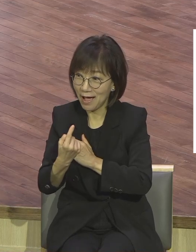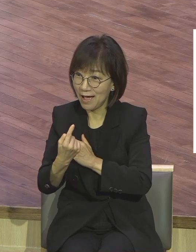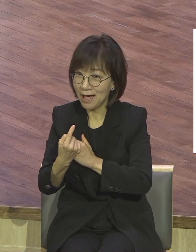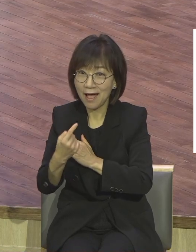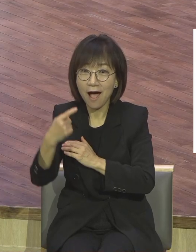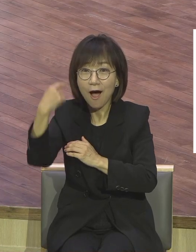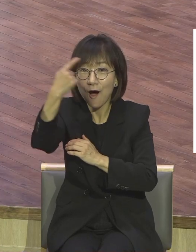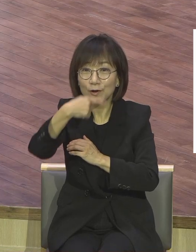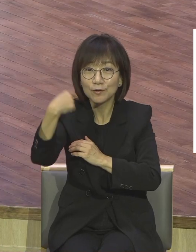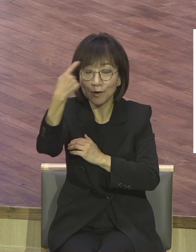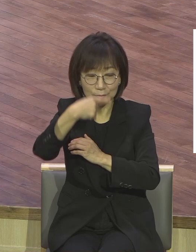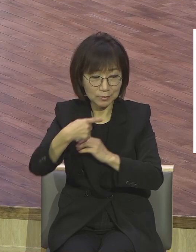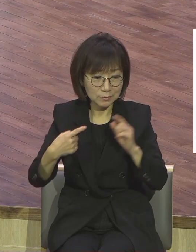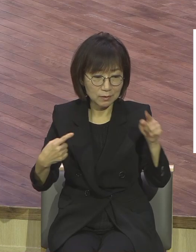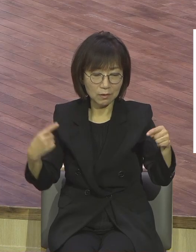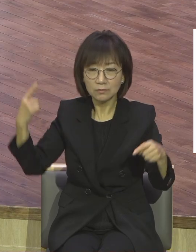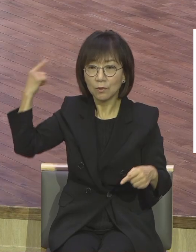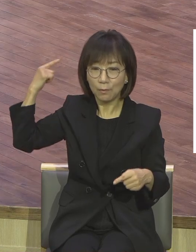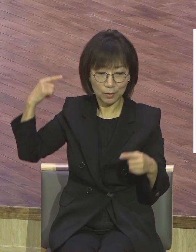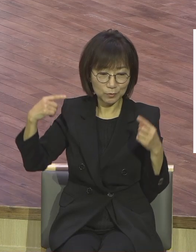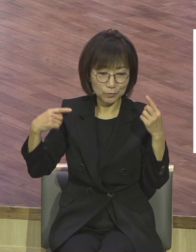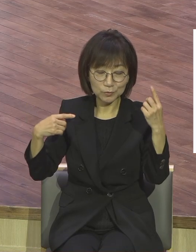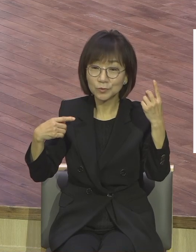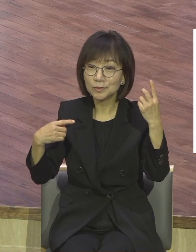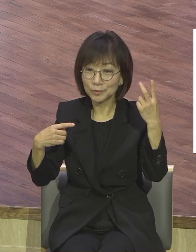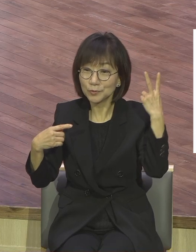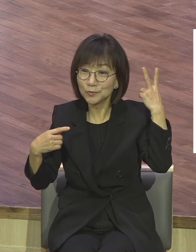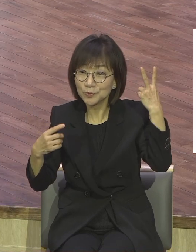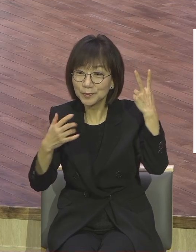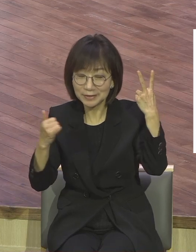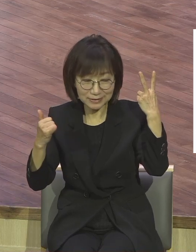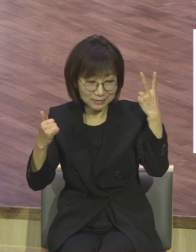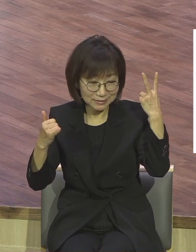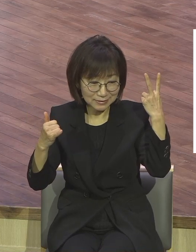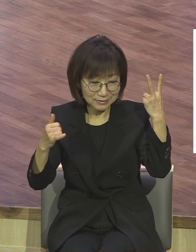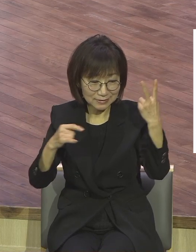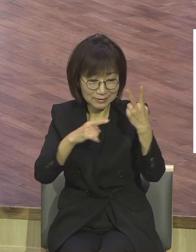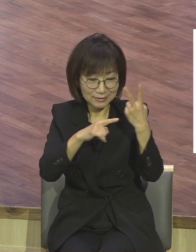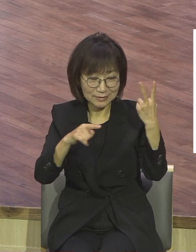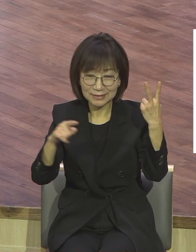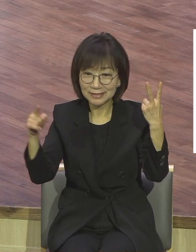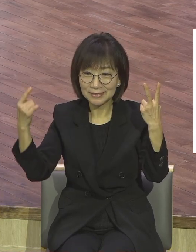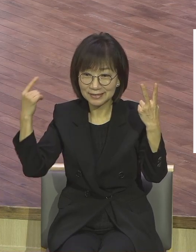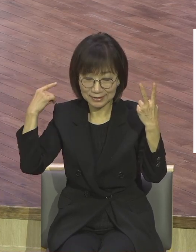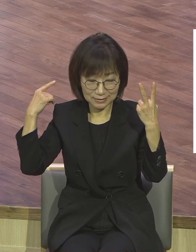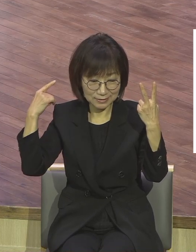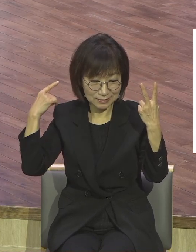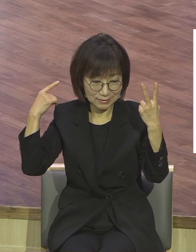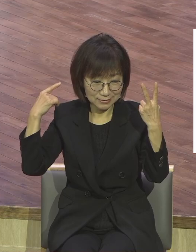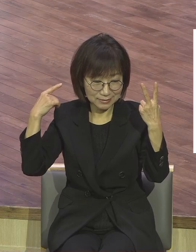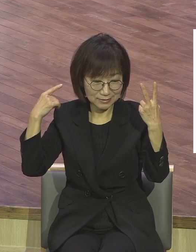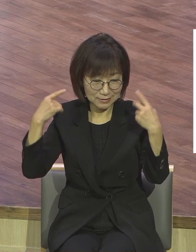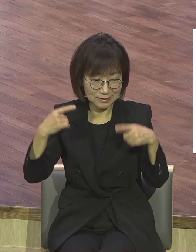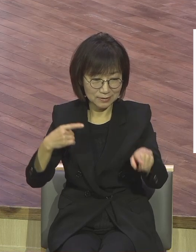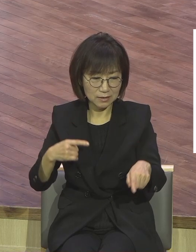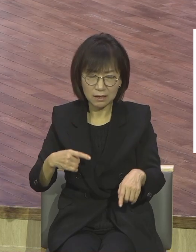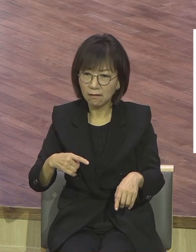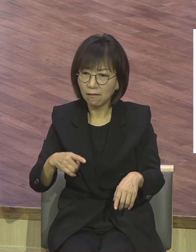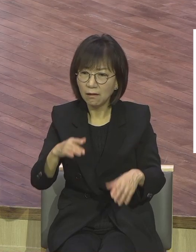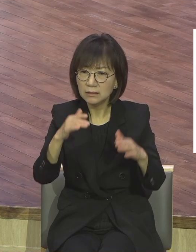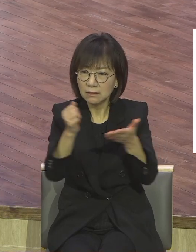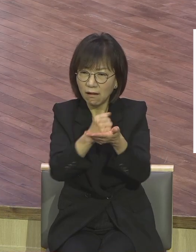보여주세요. 영상으로 저분인데 저렇게 지금 부수는 분들이 누구냐? 무속인